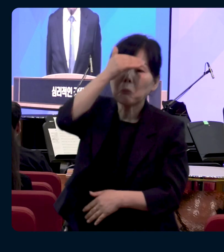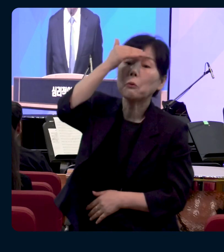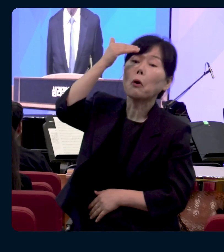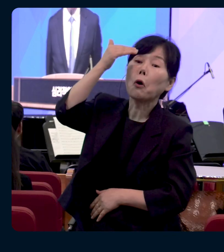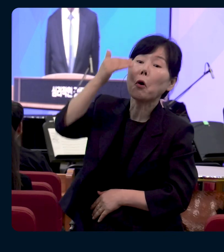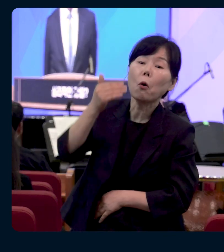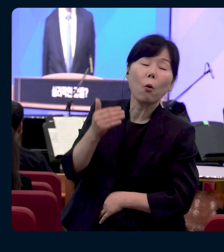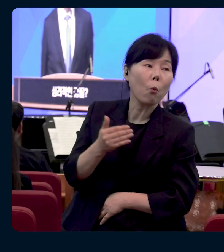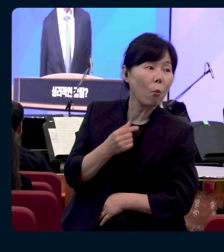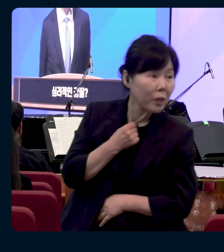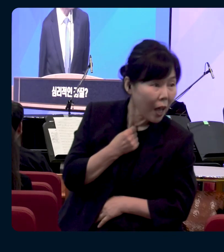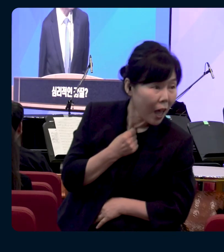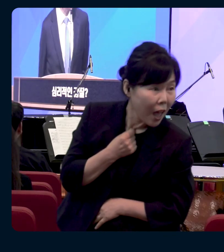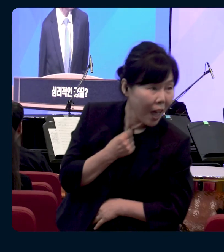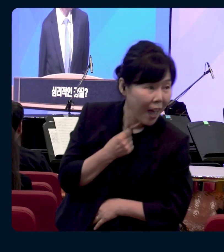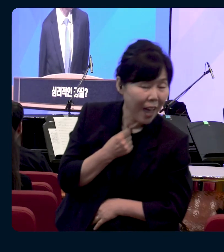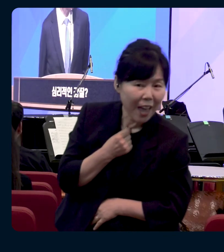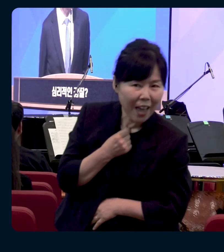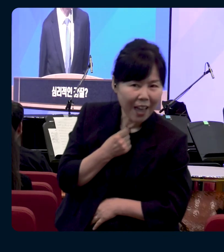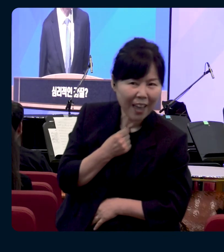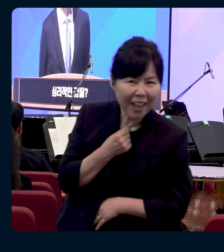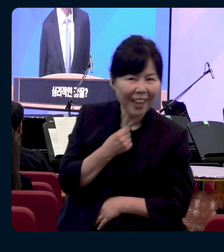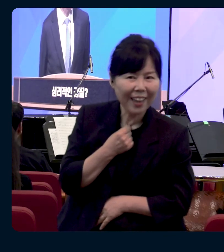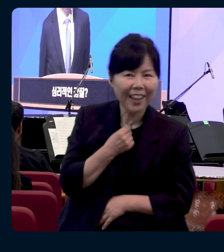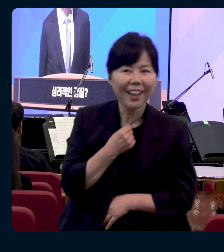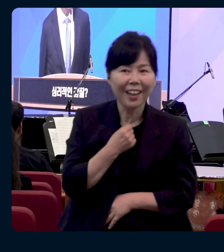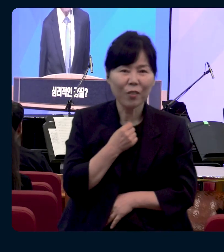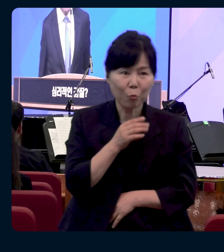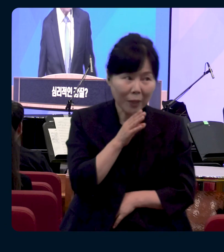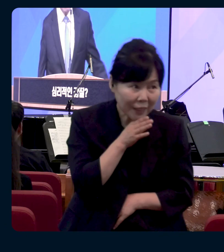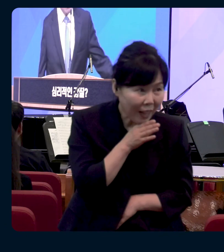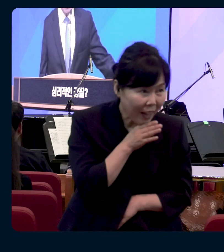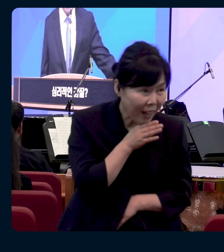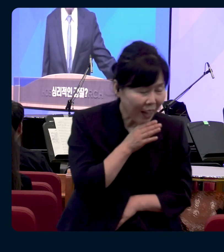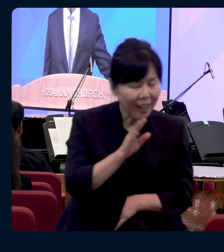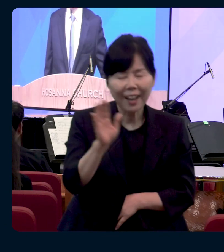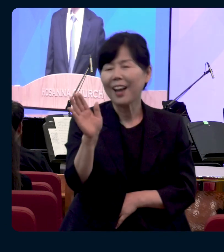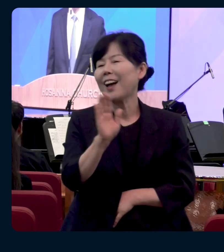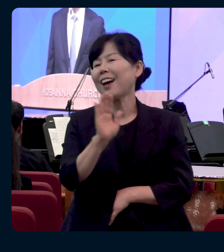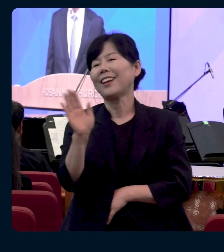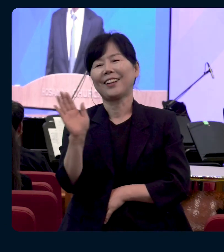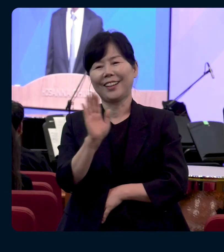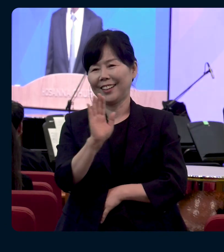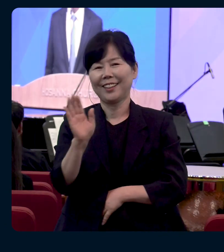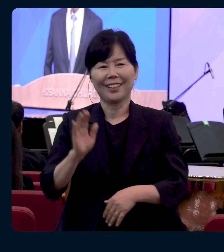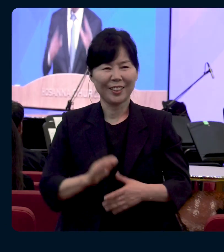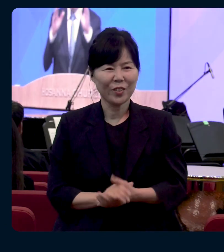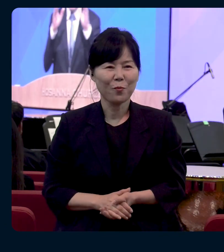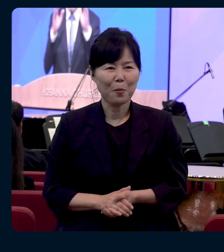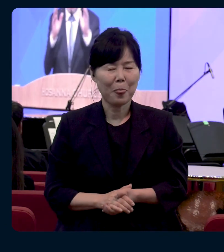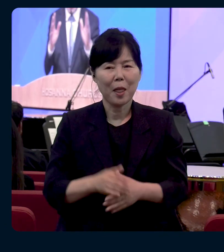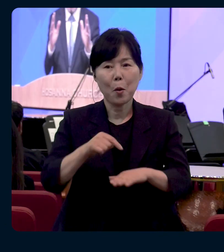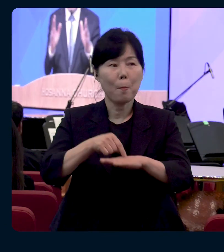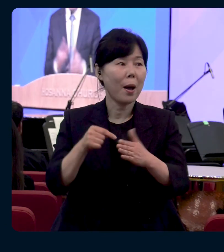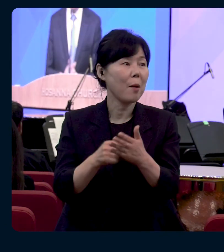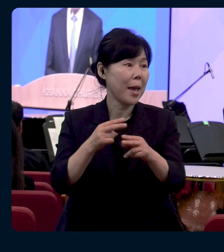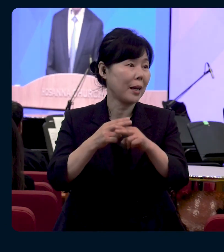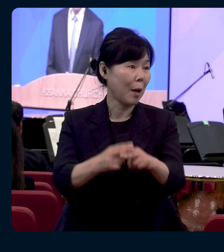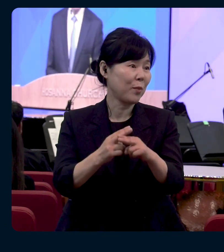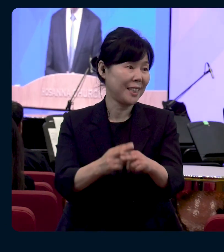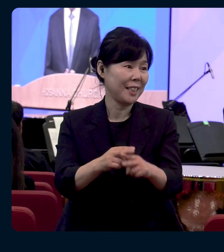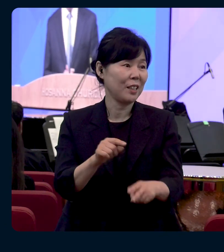어렵게 하는, 그렇게 하는 것이 아니냐 하는 것이죠. 이것도 절대로 아니죠. 여러분, 이 심리적 갑질이라는